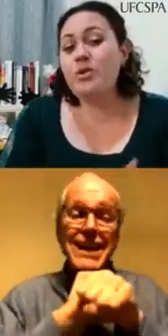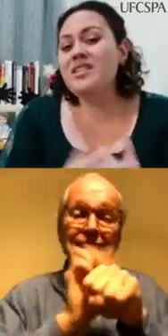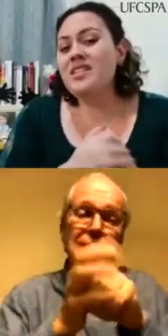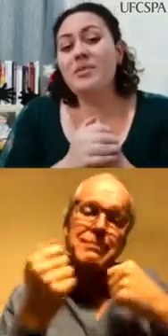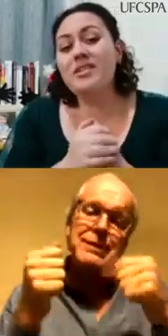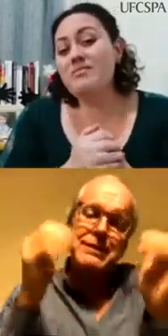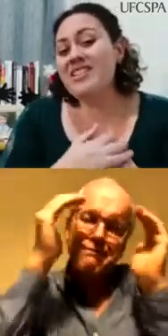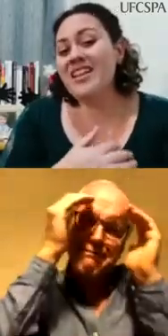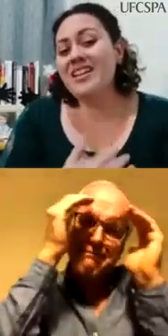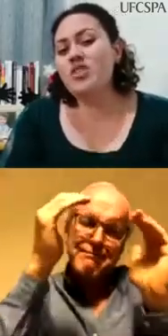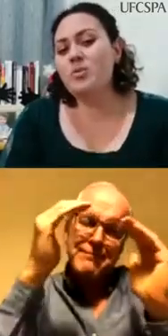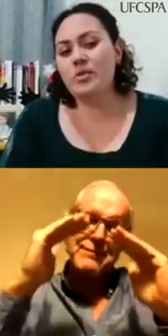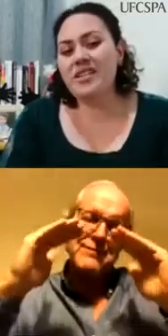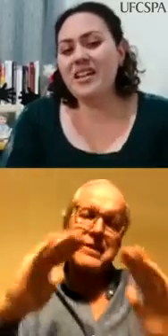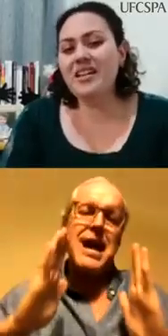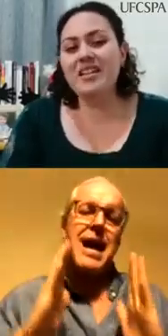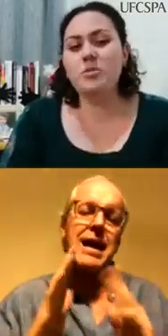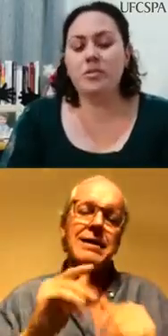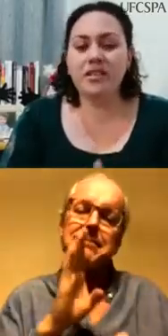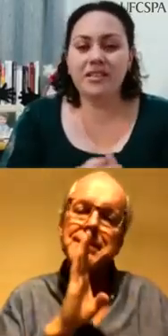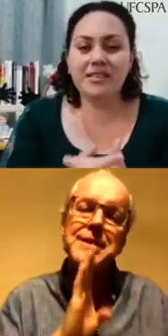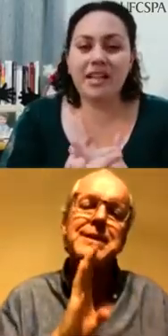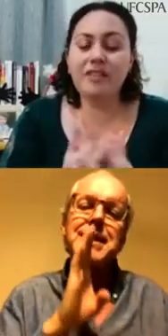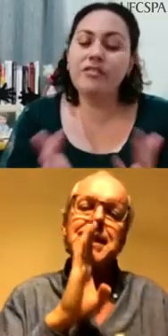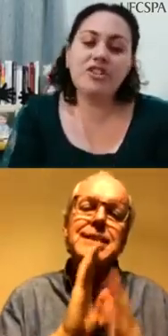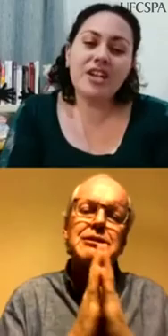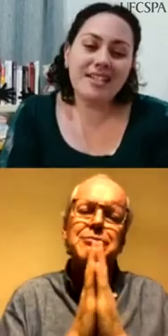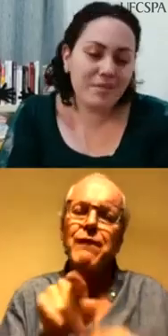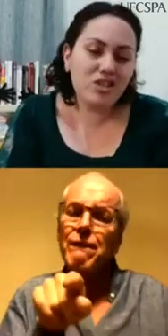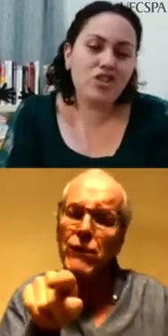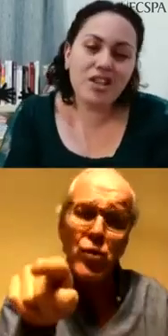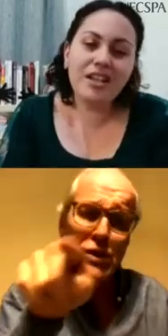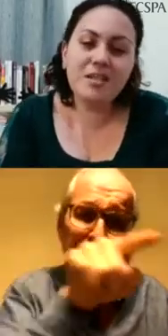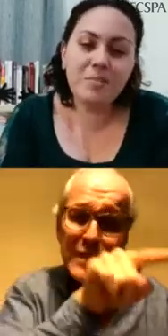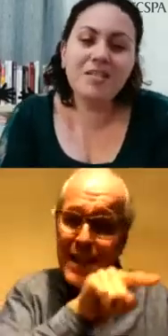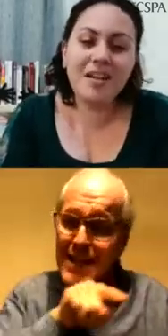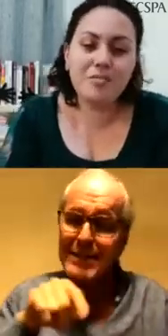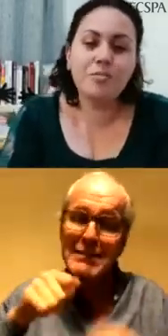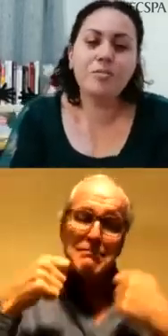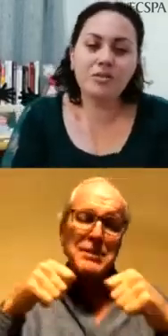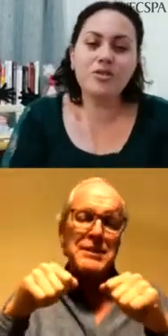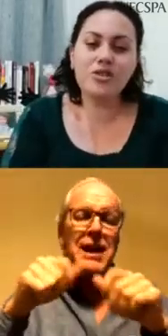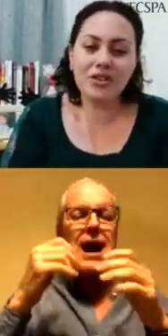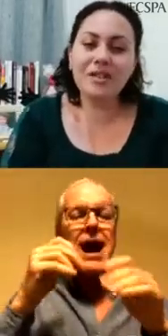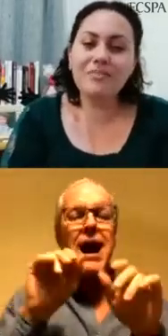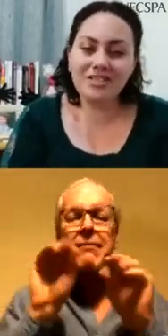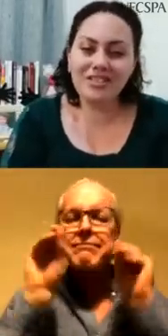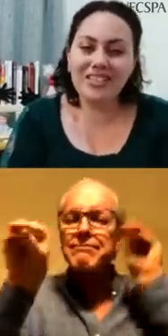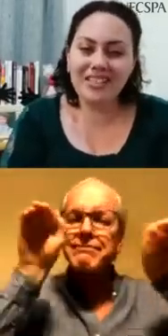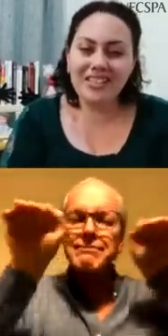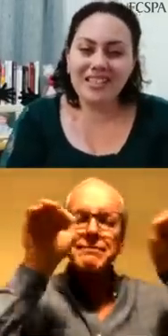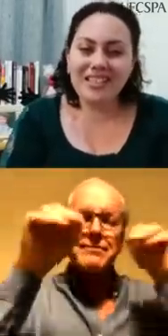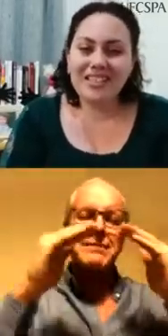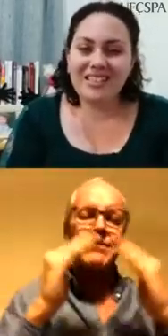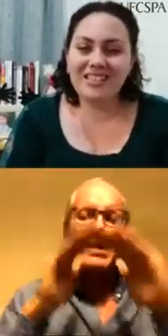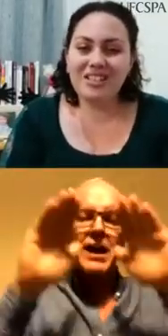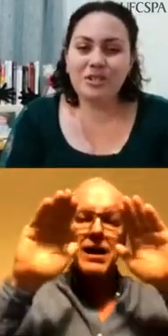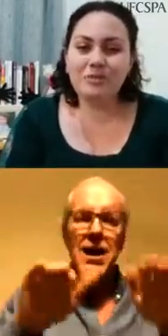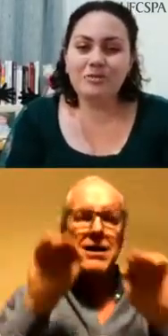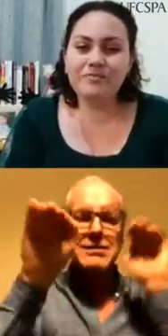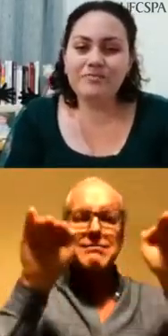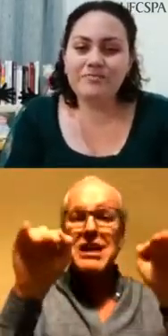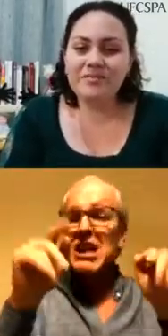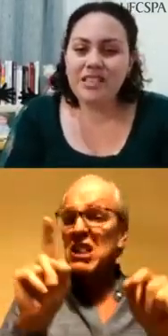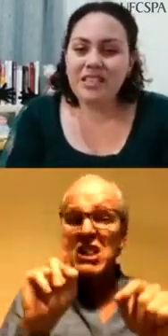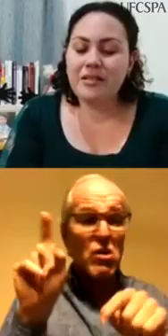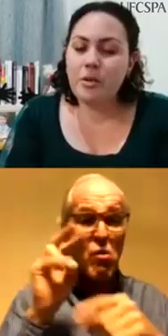Eu gostaria, por exemplo, de poder sair, de poder estar fora de casa, mas a gente tem que respeitar esse momento de isolamento, né?